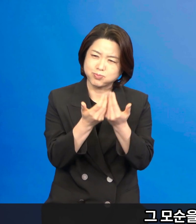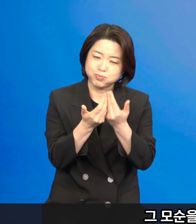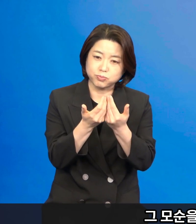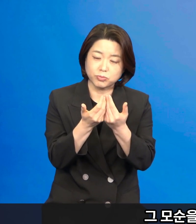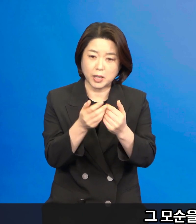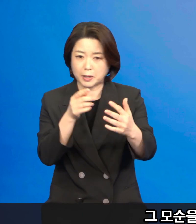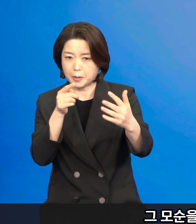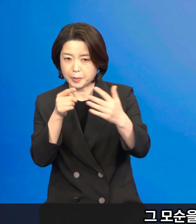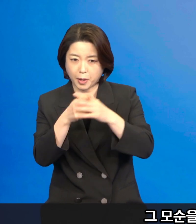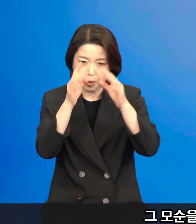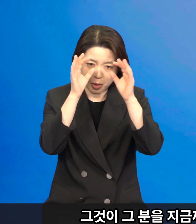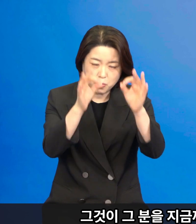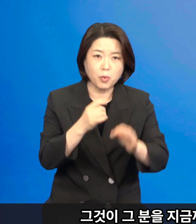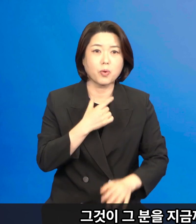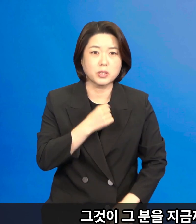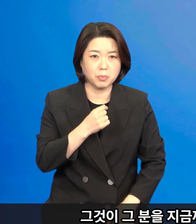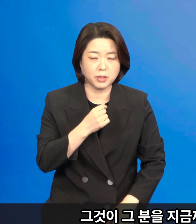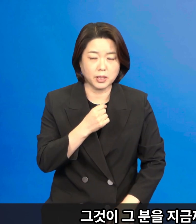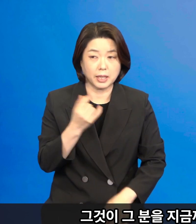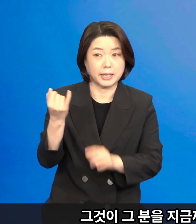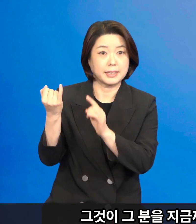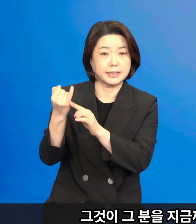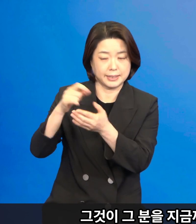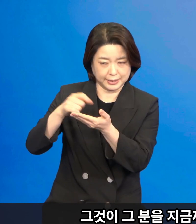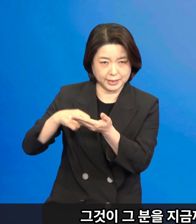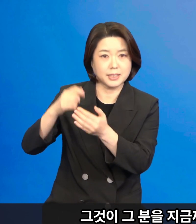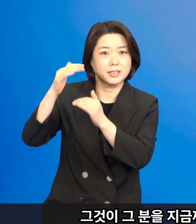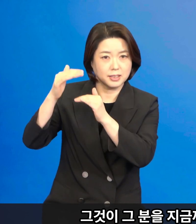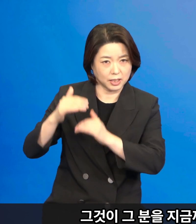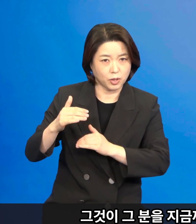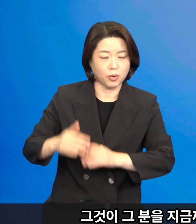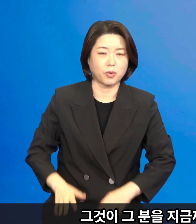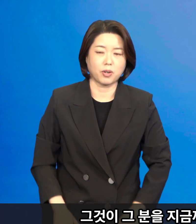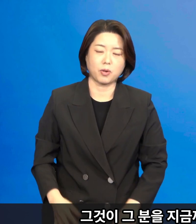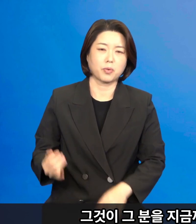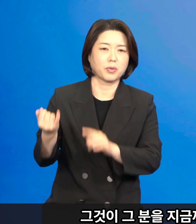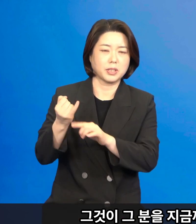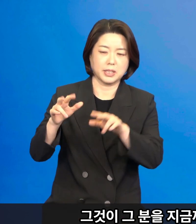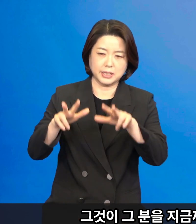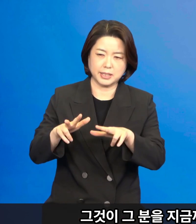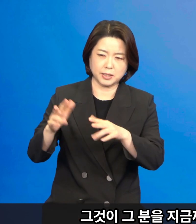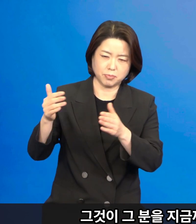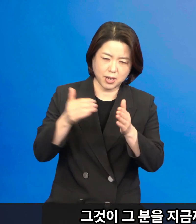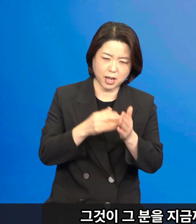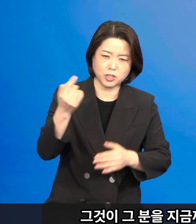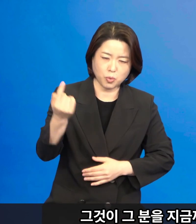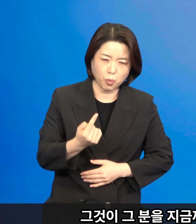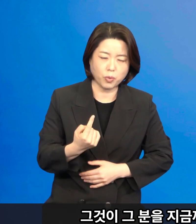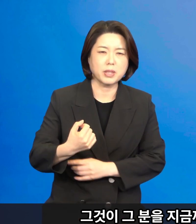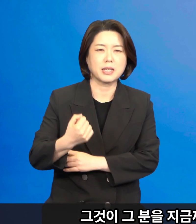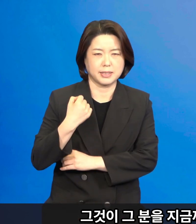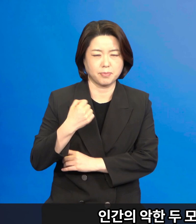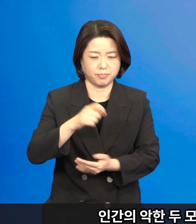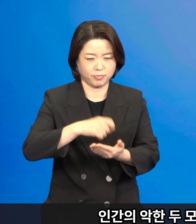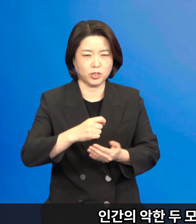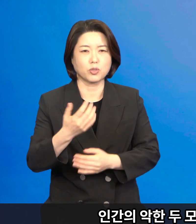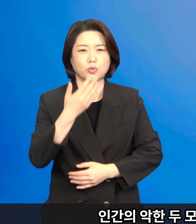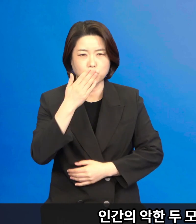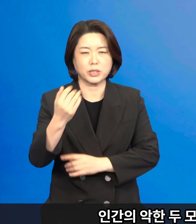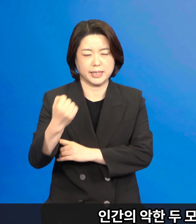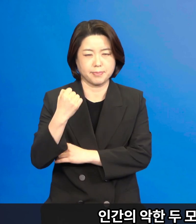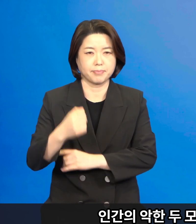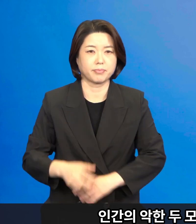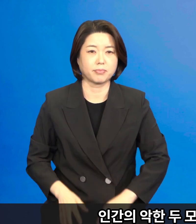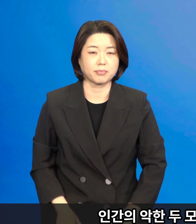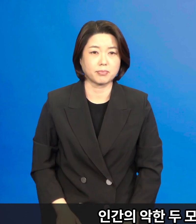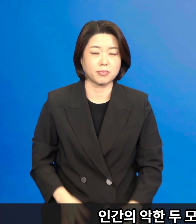보고 싶었다. 그것이 그분을 지금까지 오게 한 힘이었다라고 하죠. 인간의 악한